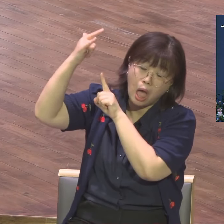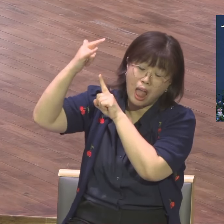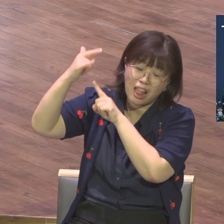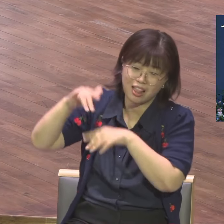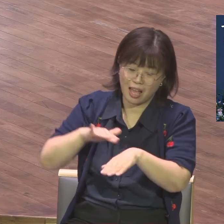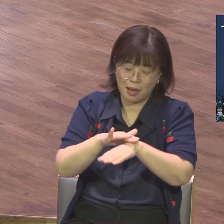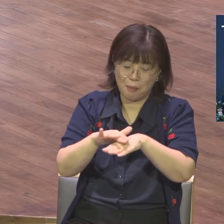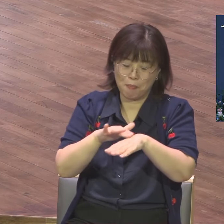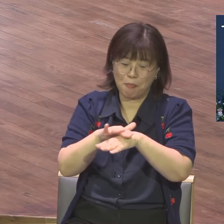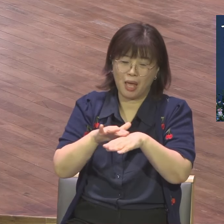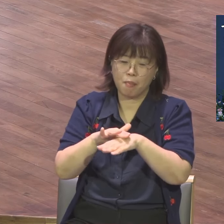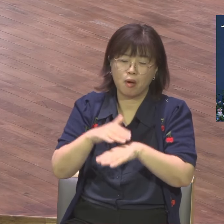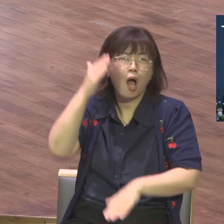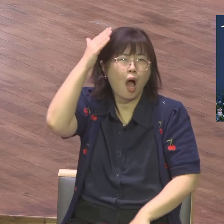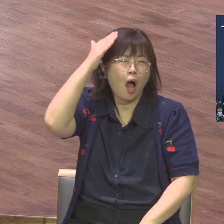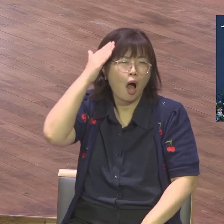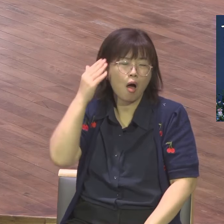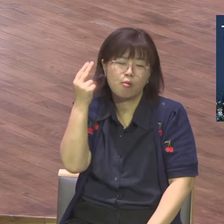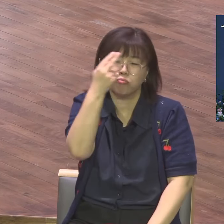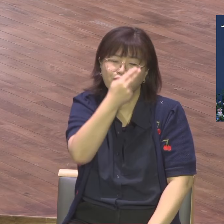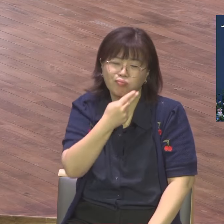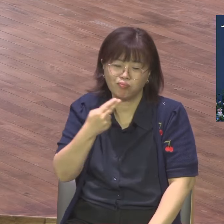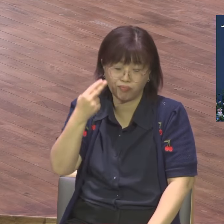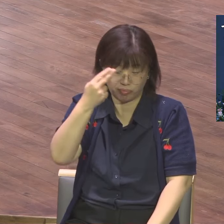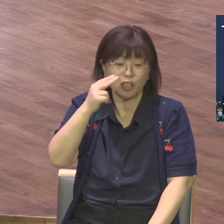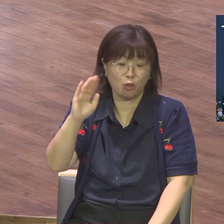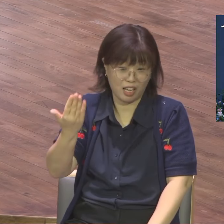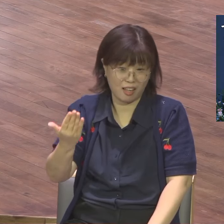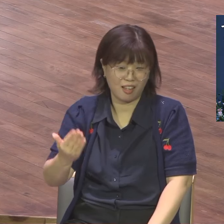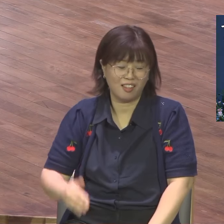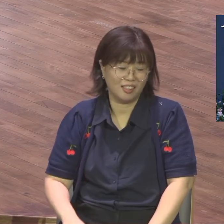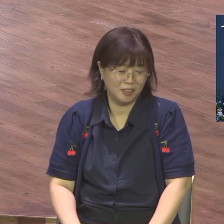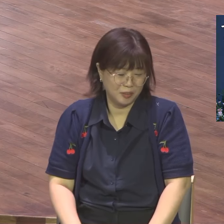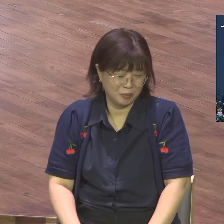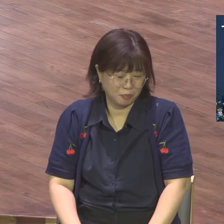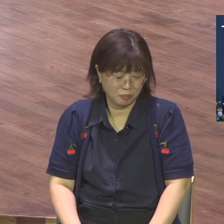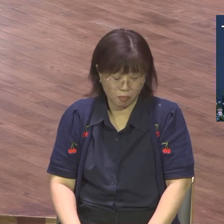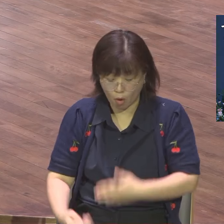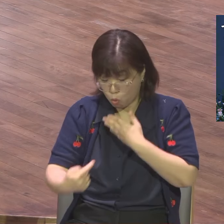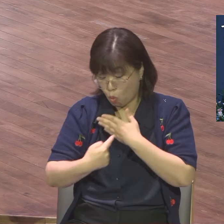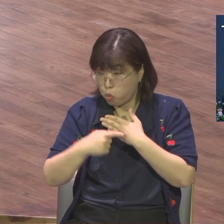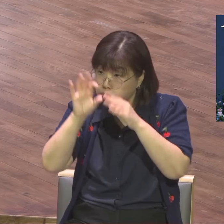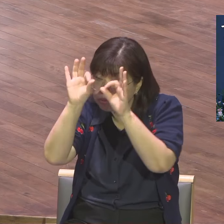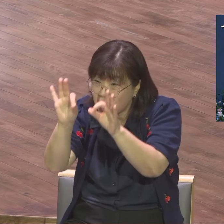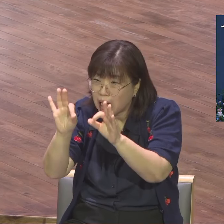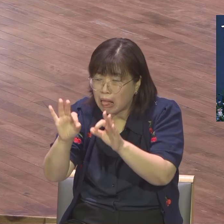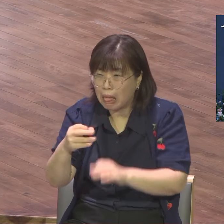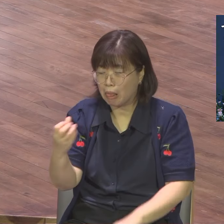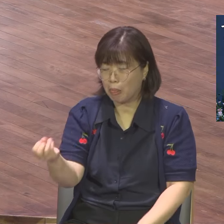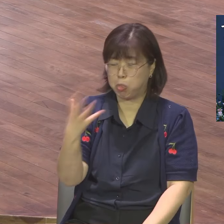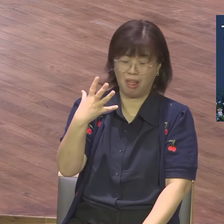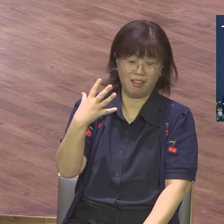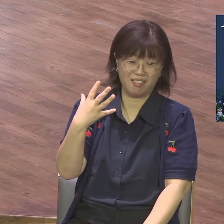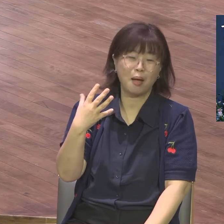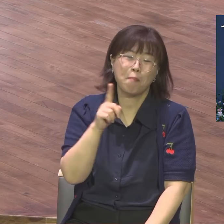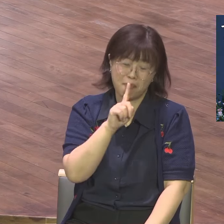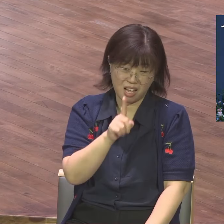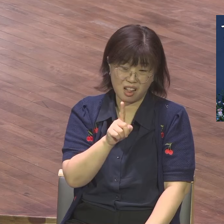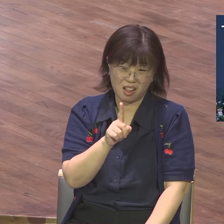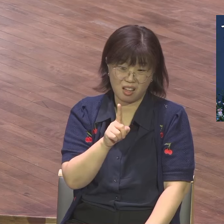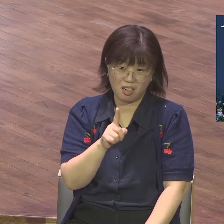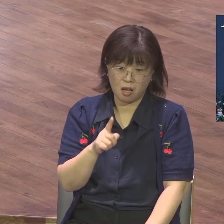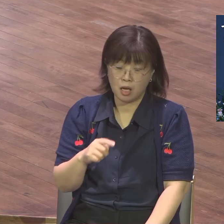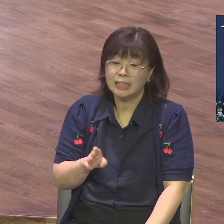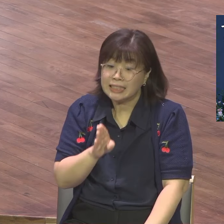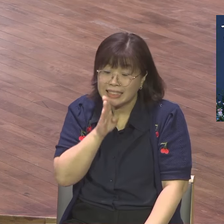이렇게 외적으로는 볼품이 없고 내세울 것은 하나도 없는 이 술람미 여인을